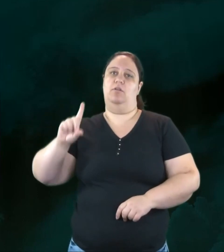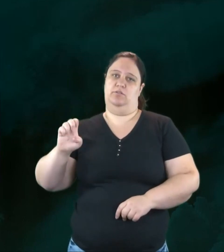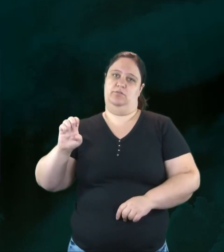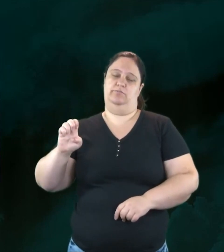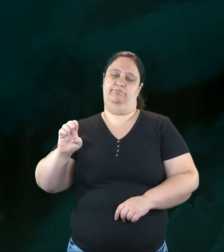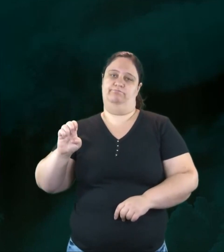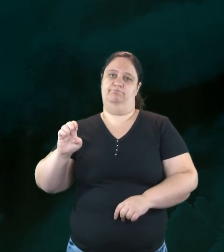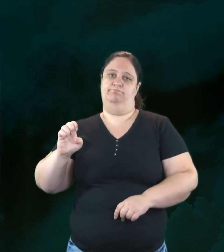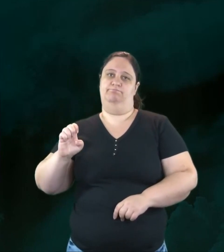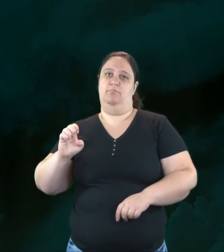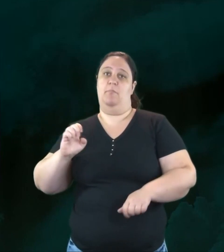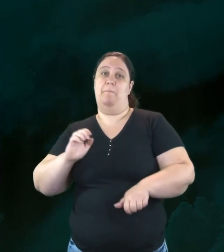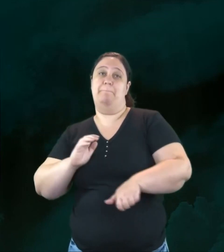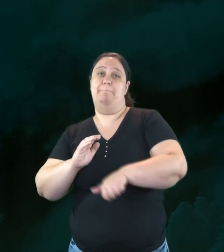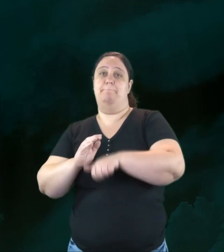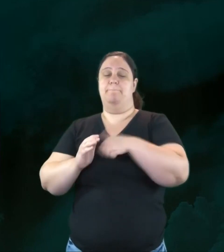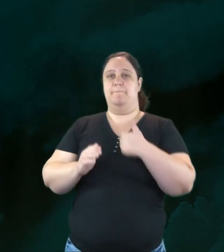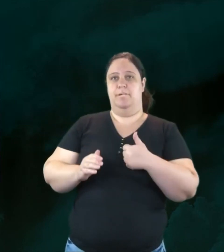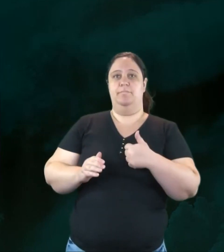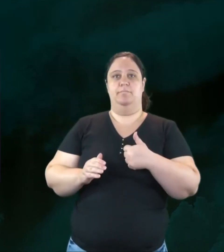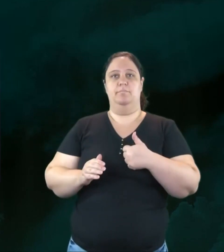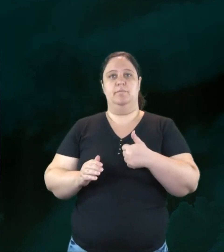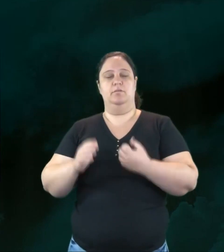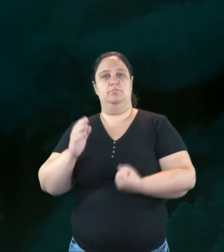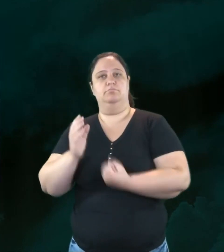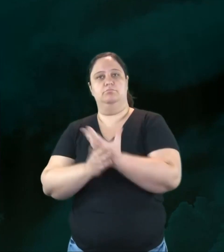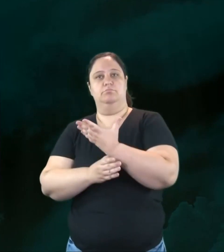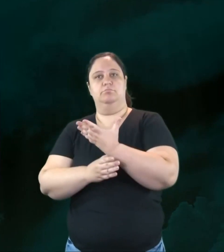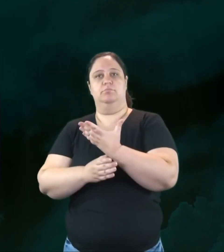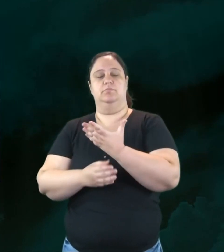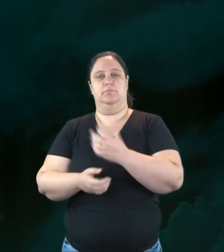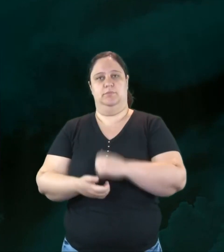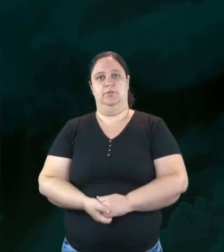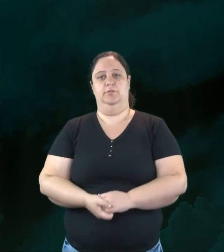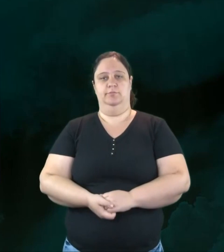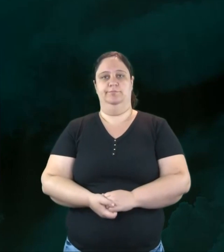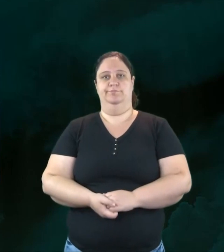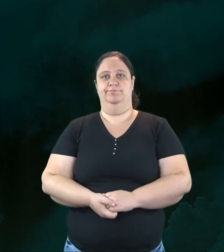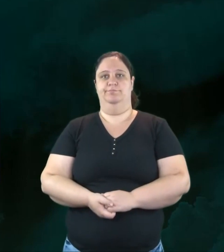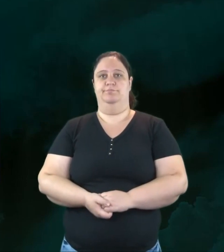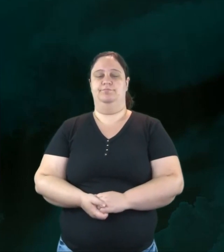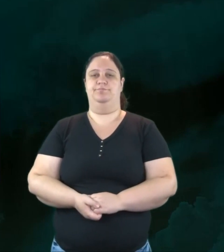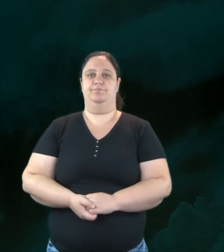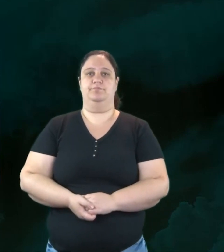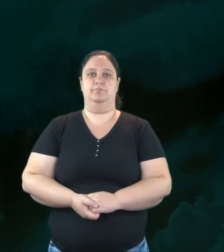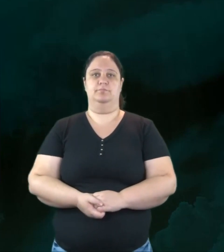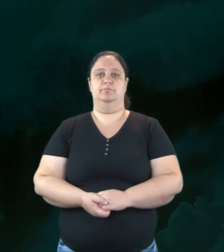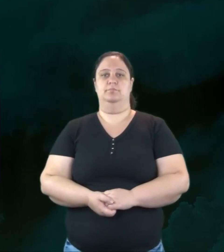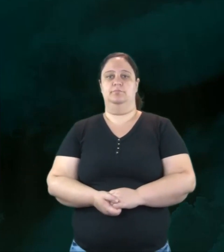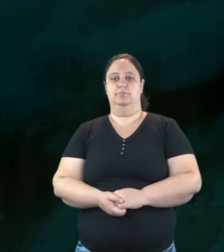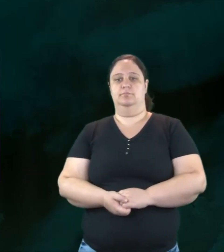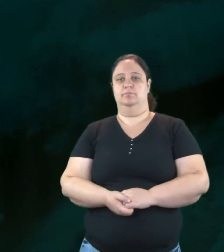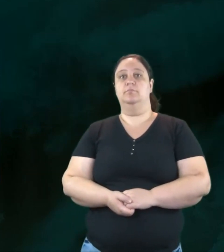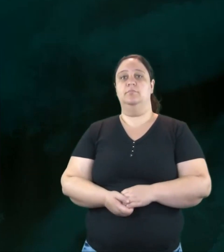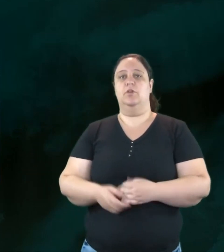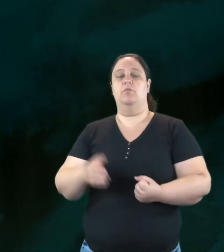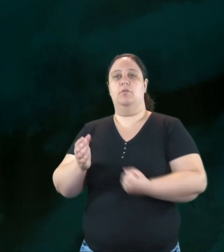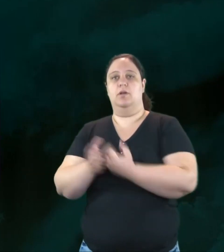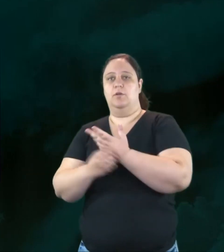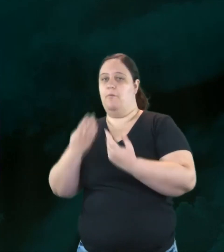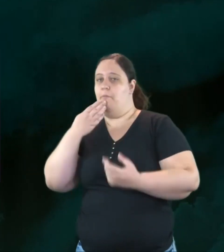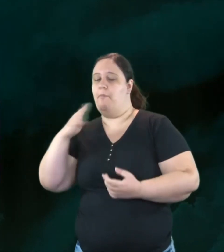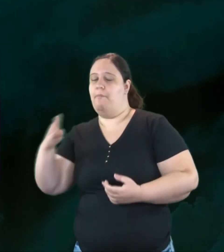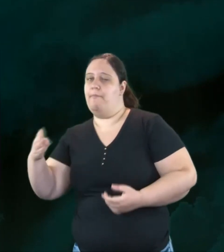a cidade e fundou um reino, irmãos, foi o Nimrod, e ele, na verdade, ele é o fundador da Babilônia, ele